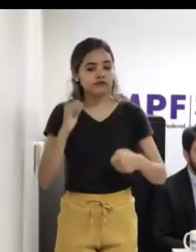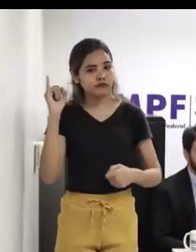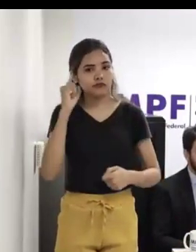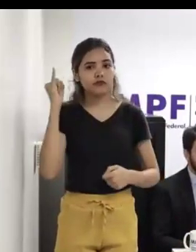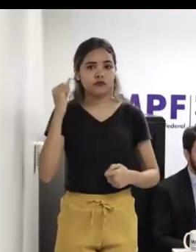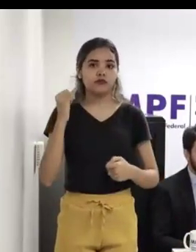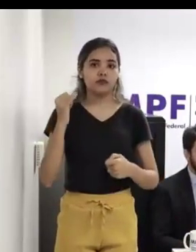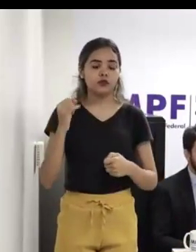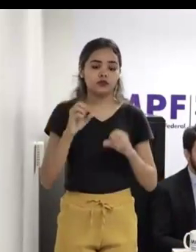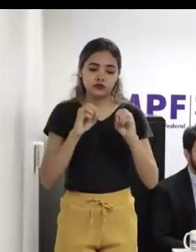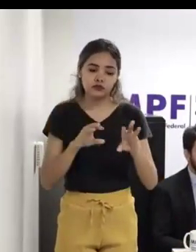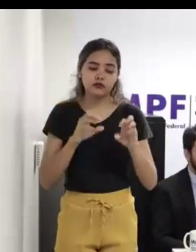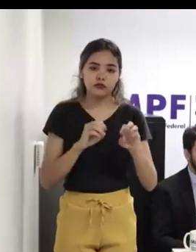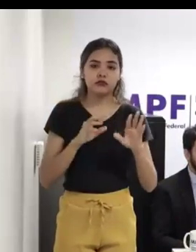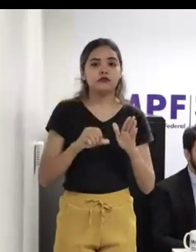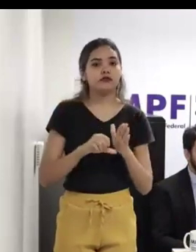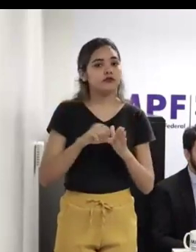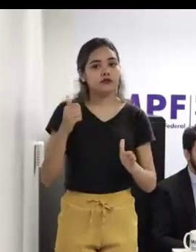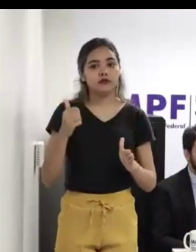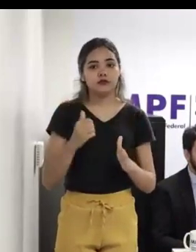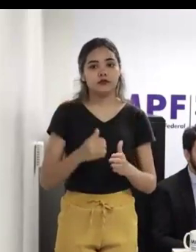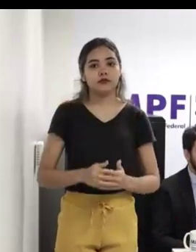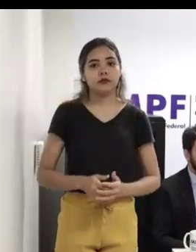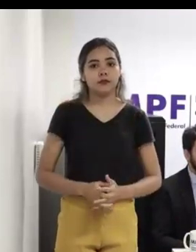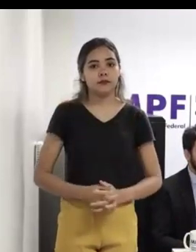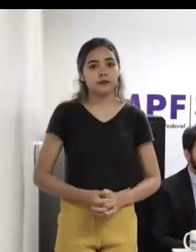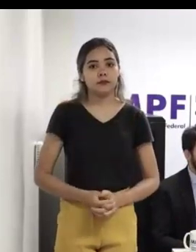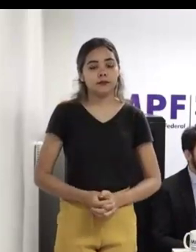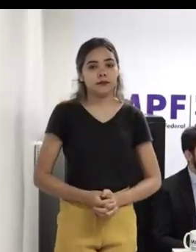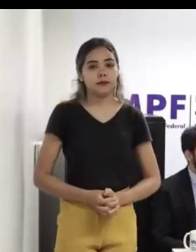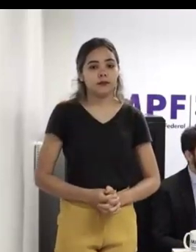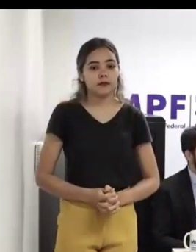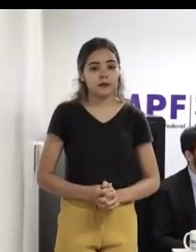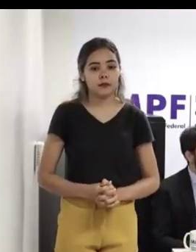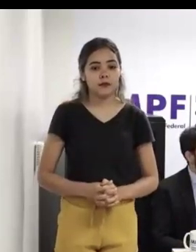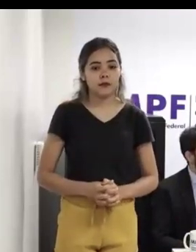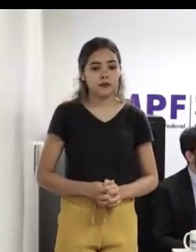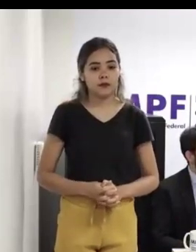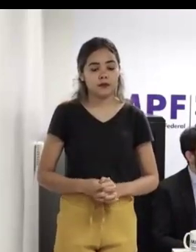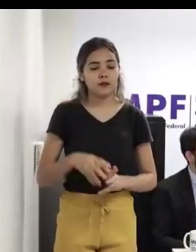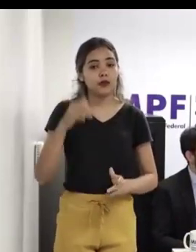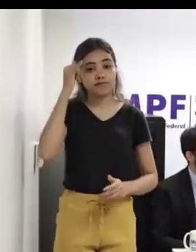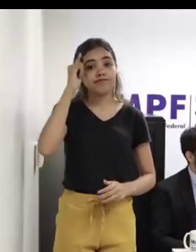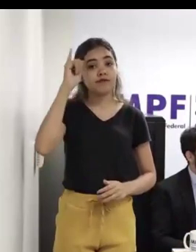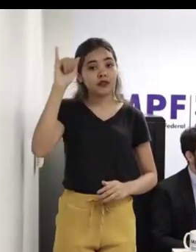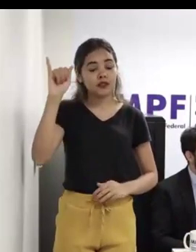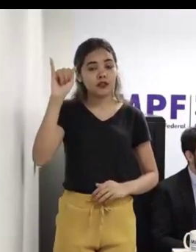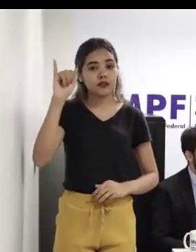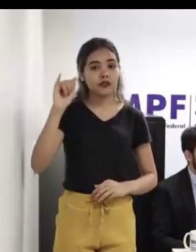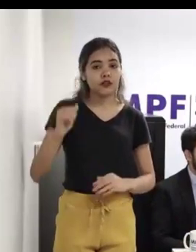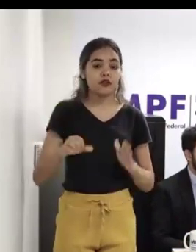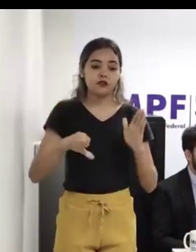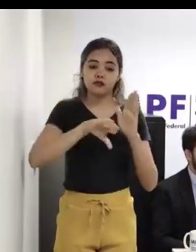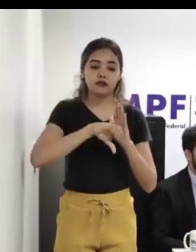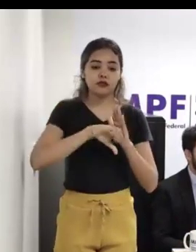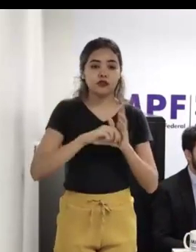com as crianças e adolescentes para poder prevenir que esse tipo de intercorrência suceda e continue eh aumentando em número de casos na